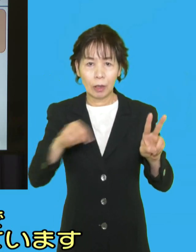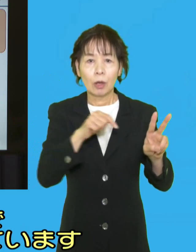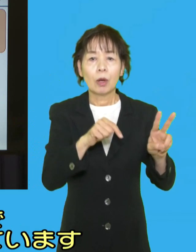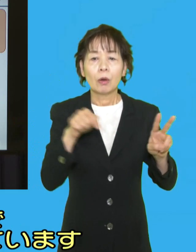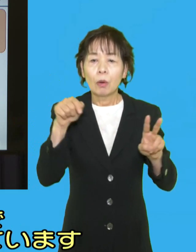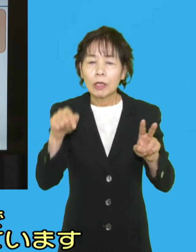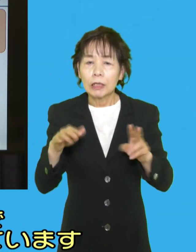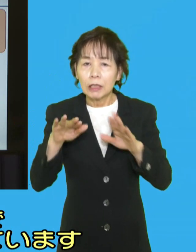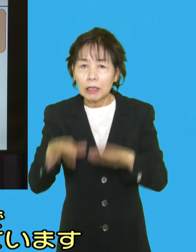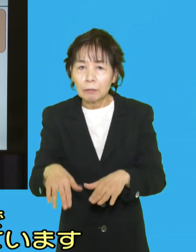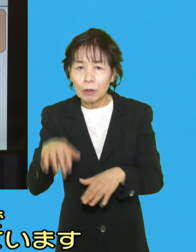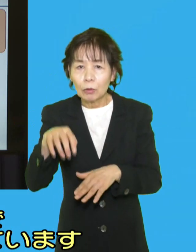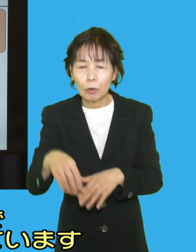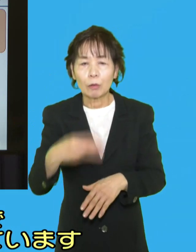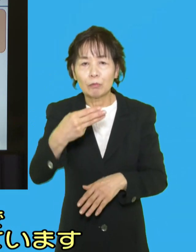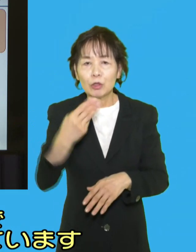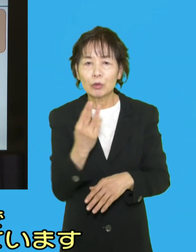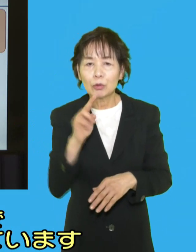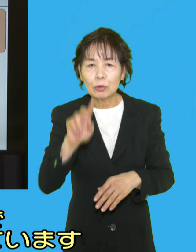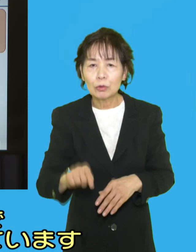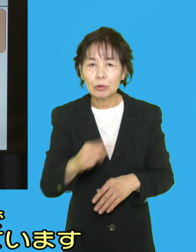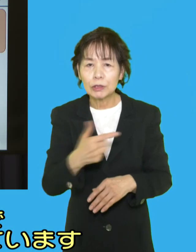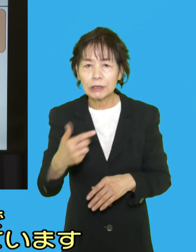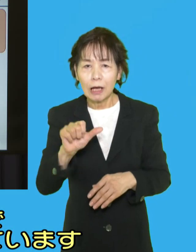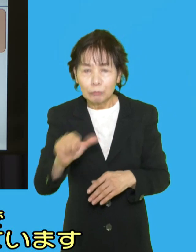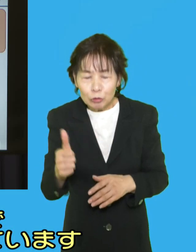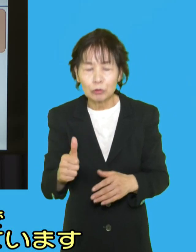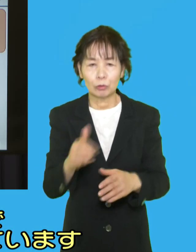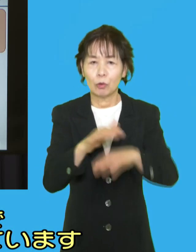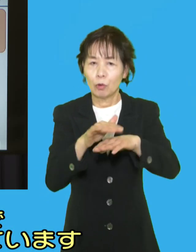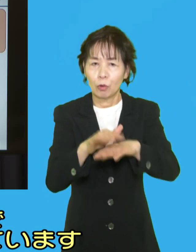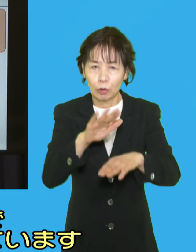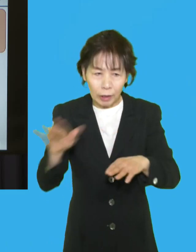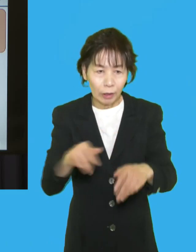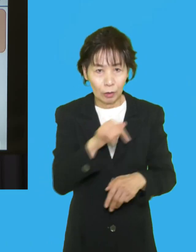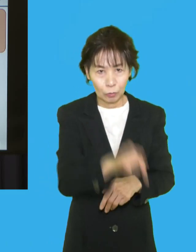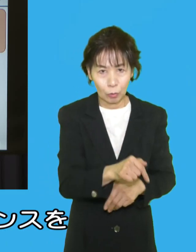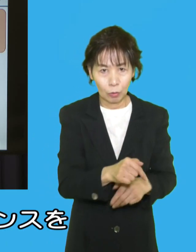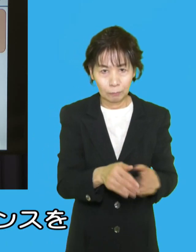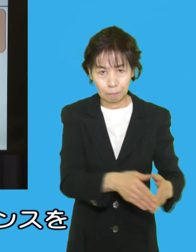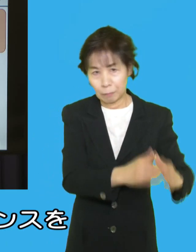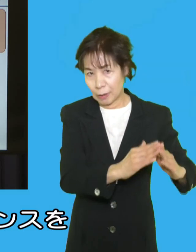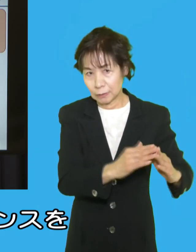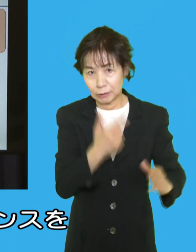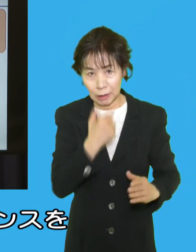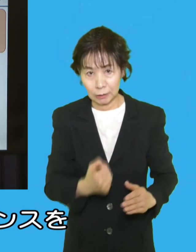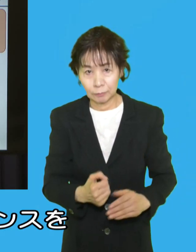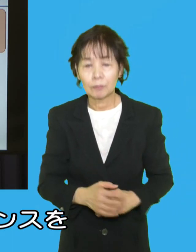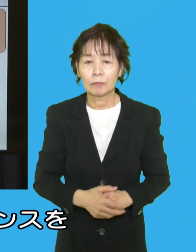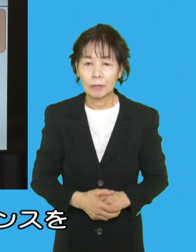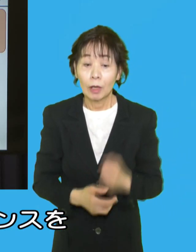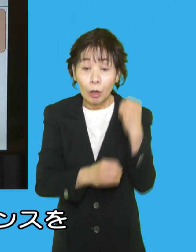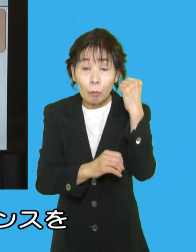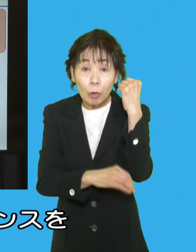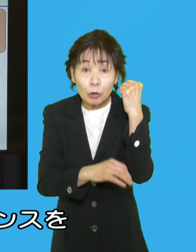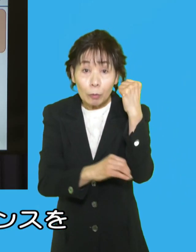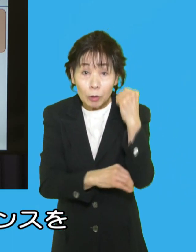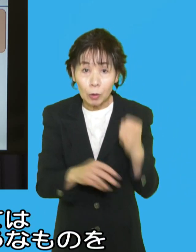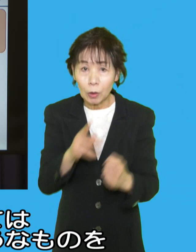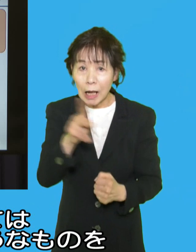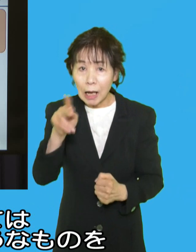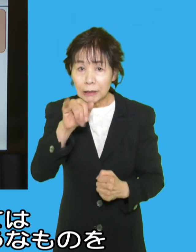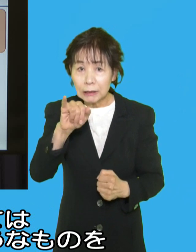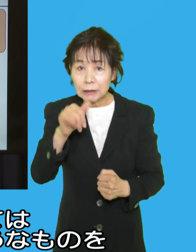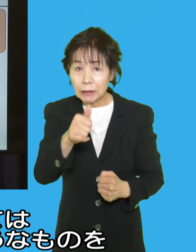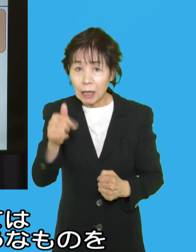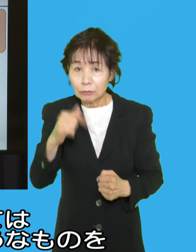なくミュージアムという形で吉田屋の跡地ということを想定をしています。 もともとガイダンス中立された時の、